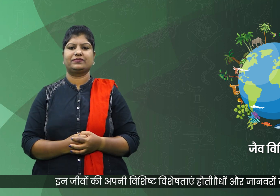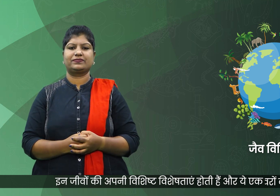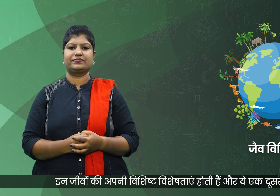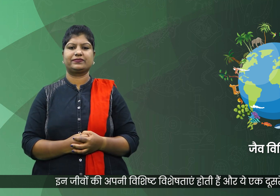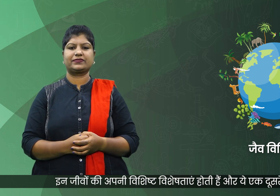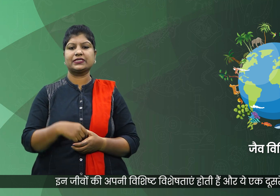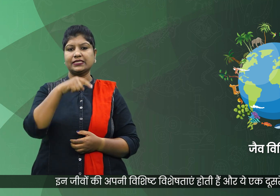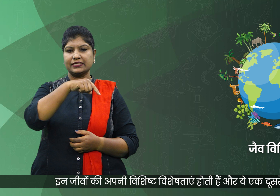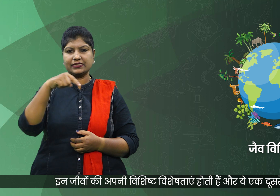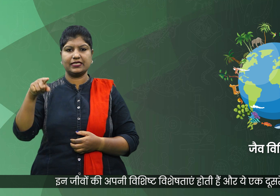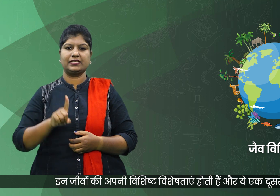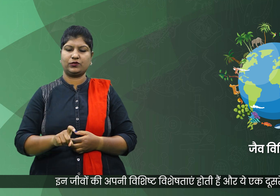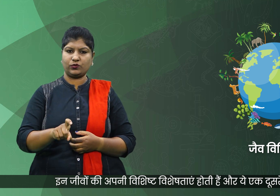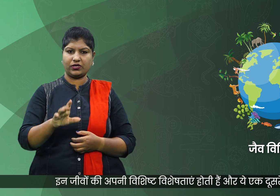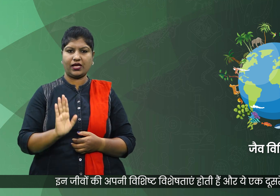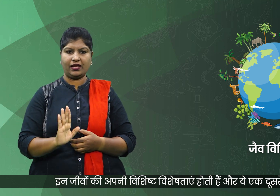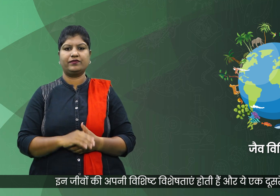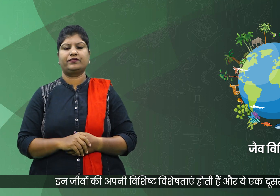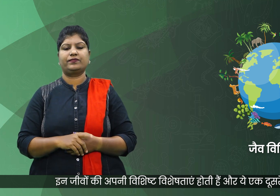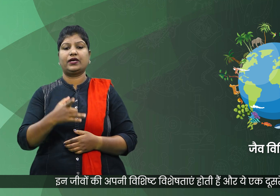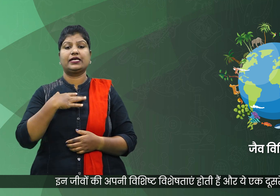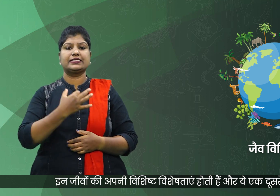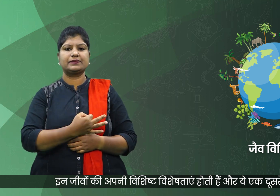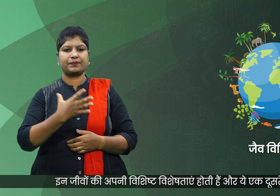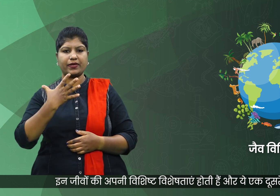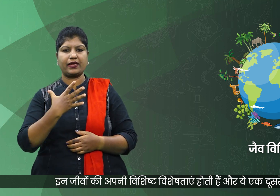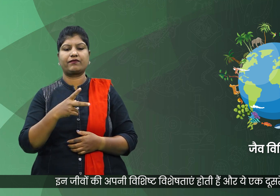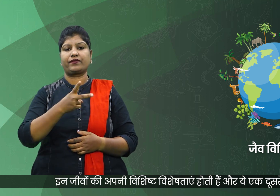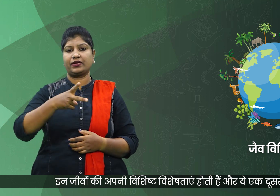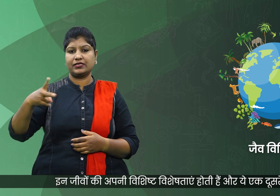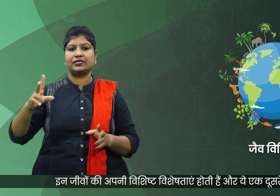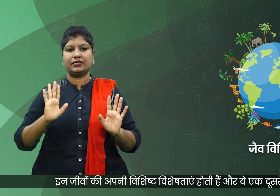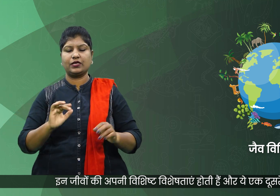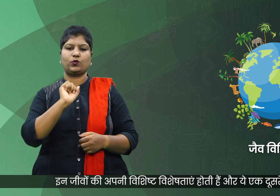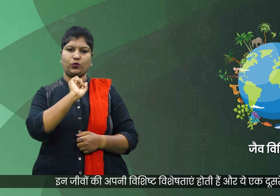जीवों की अपनी विशिष्ट विशिष्टाय होती हैं और ये एक दूसरे से भिन होते